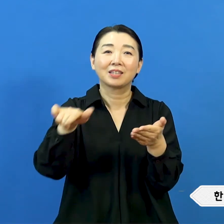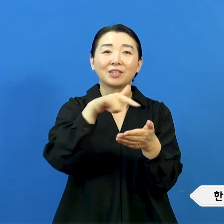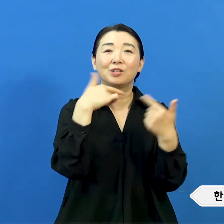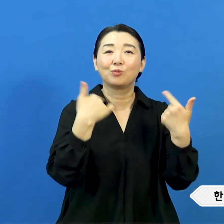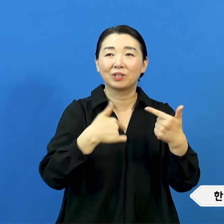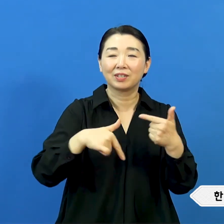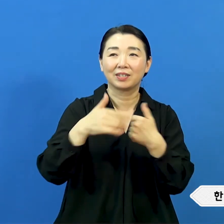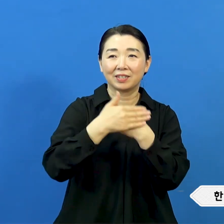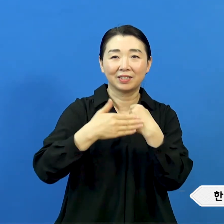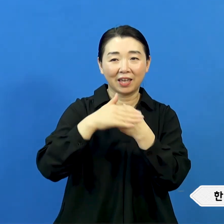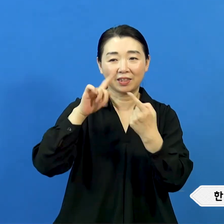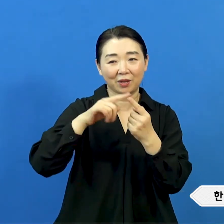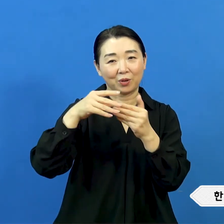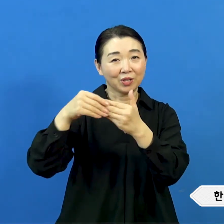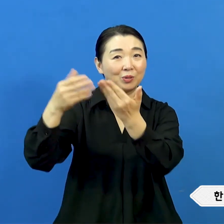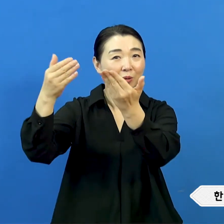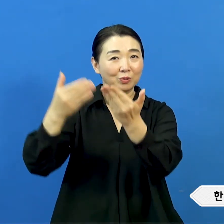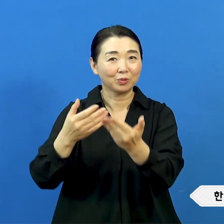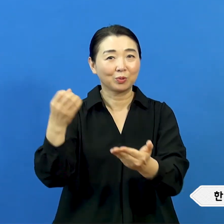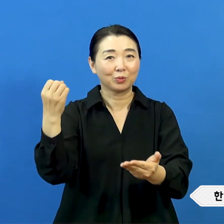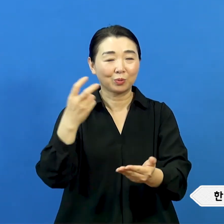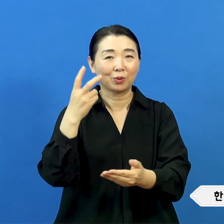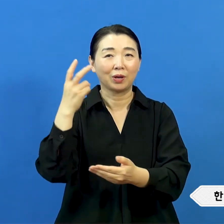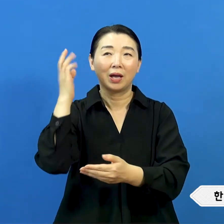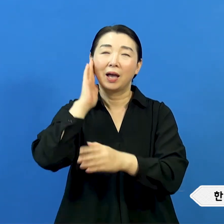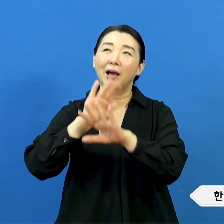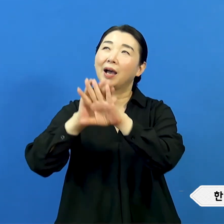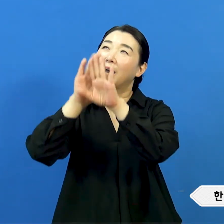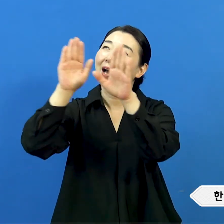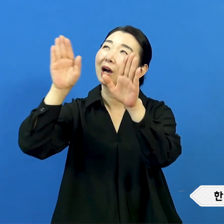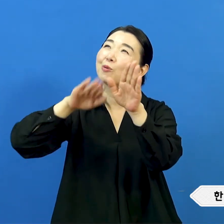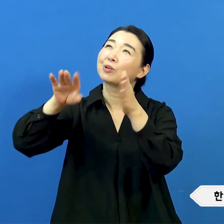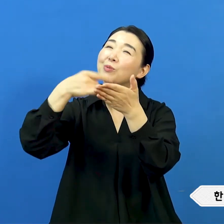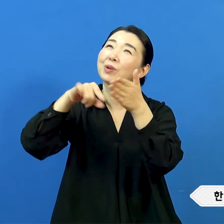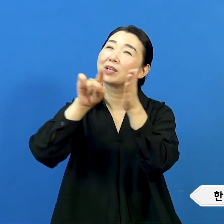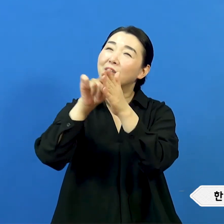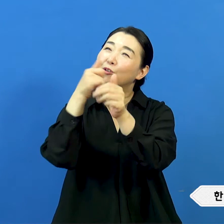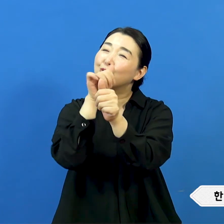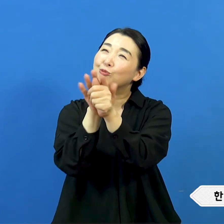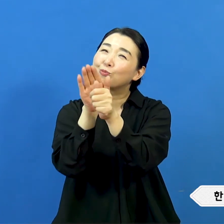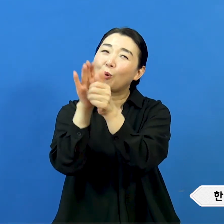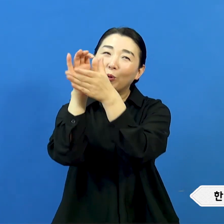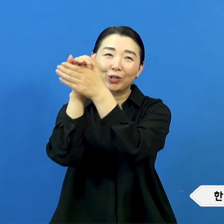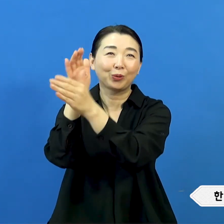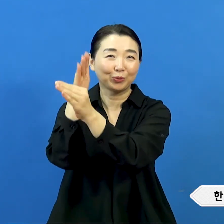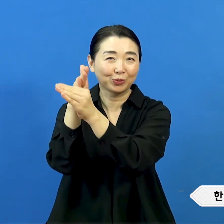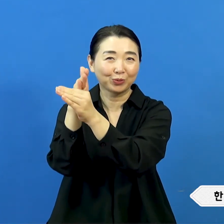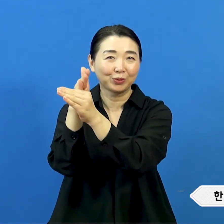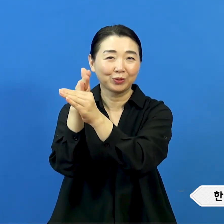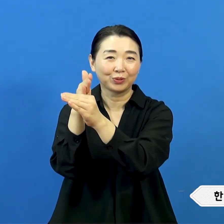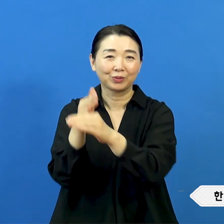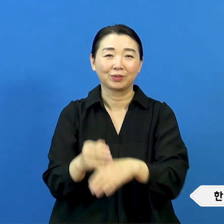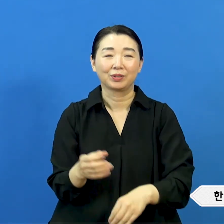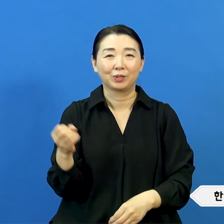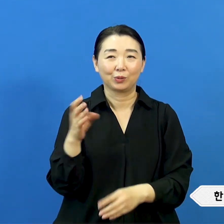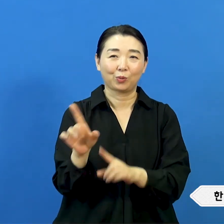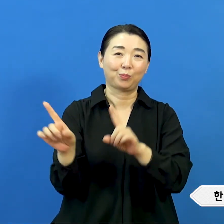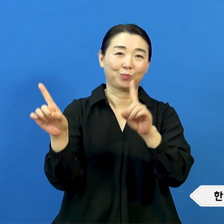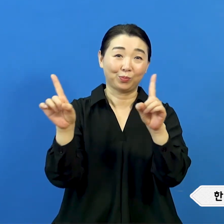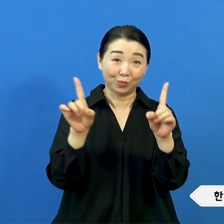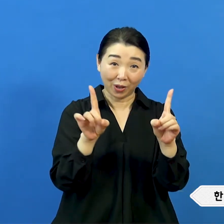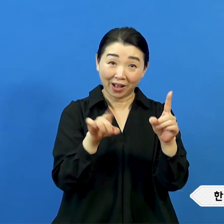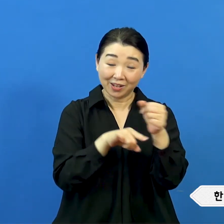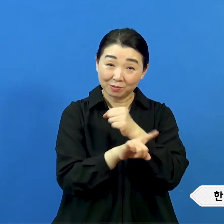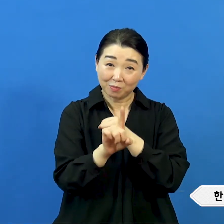은혜의 자리로 인도해 주시고, 또 하늘에서 우리를 위해서 중보의 기도도 하고 계시고, 부활의